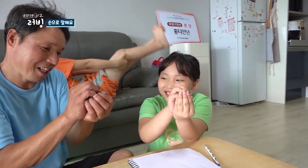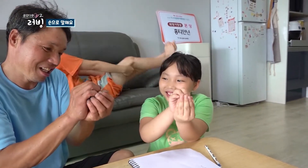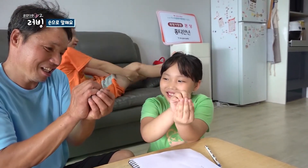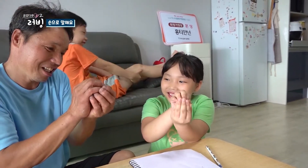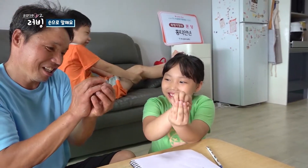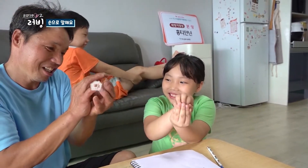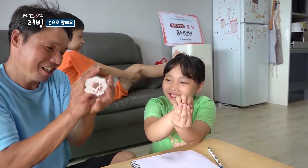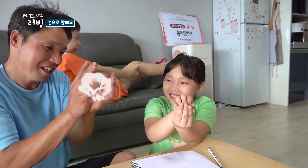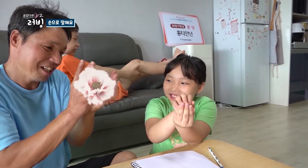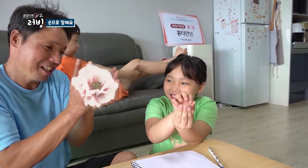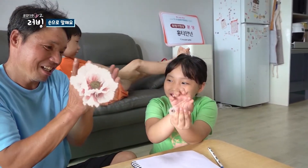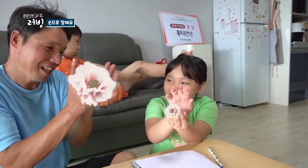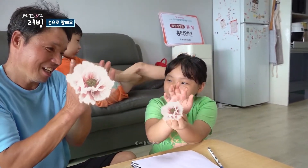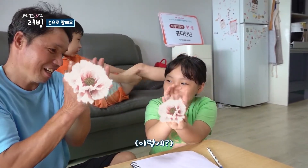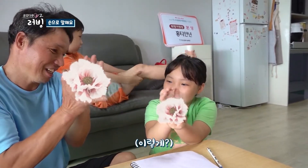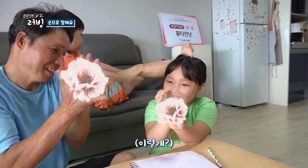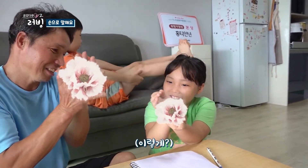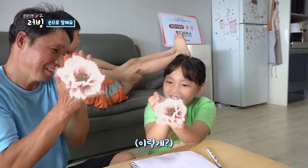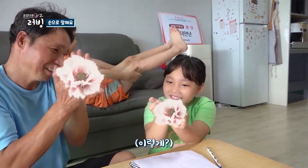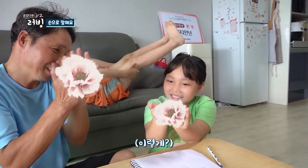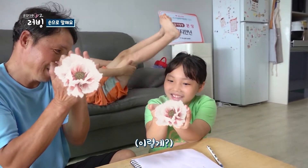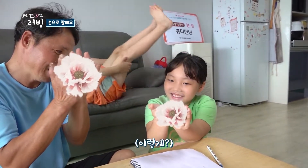꽃봉오리가 이렇게 활짝 핀다. 이렇게.